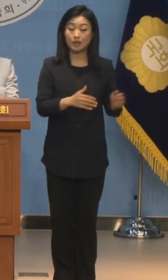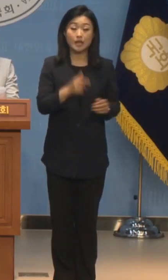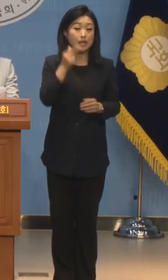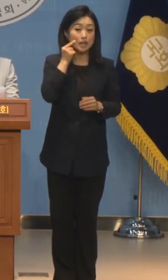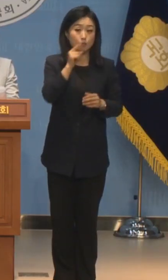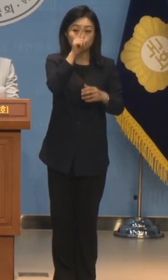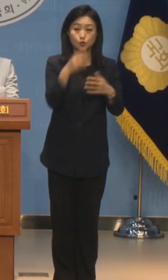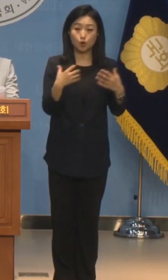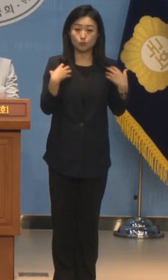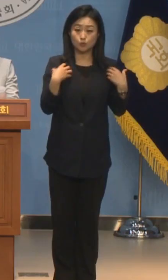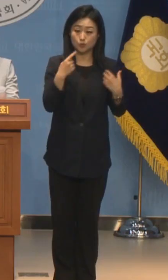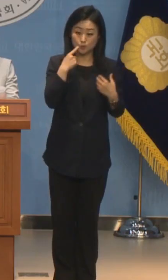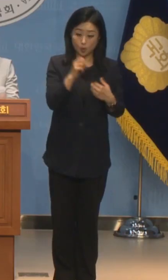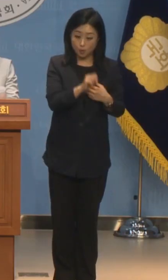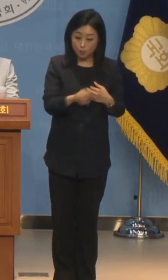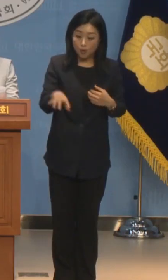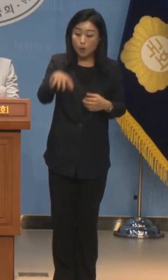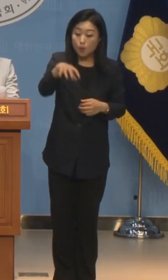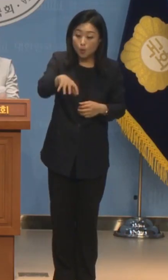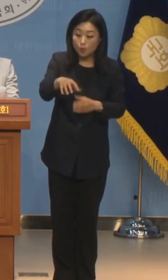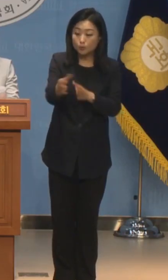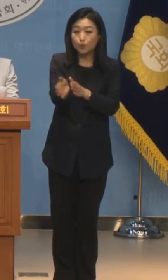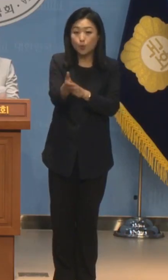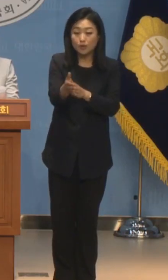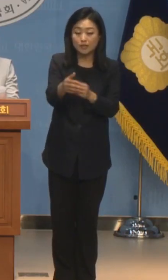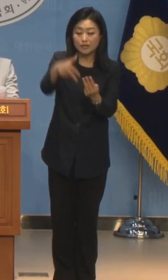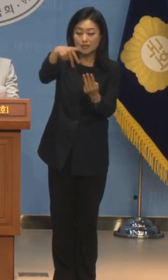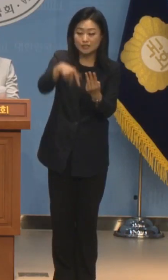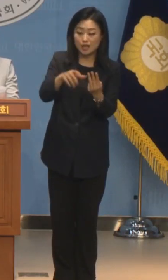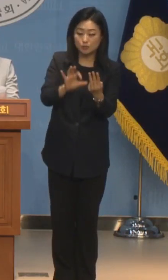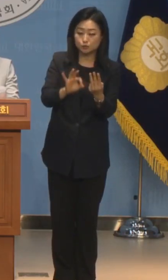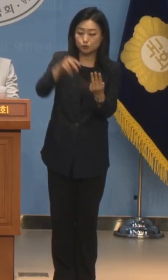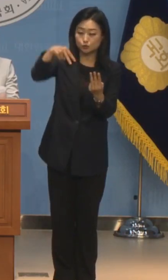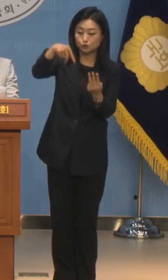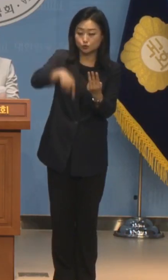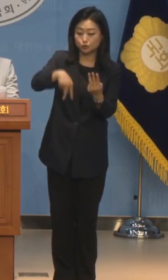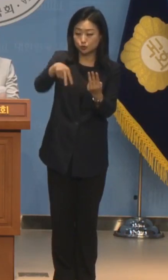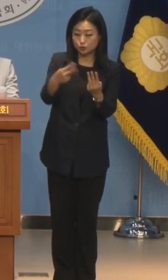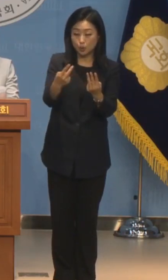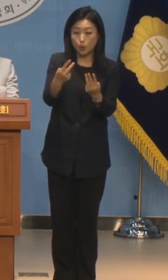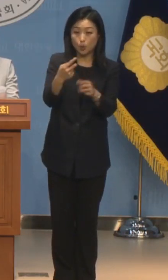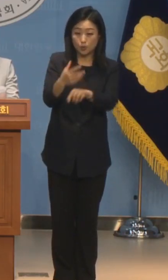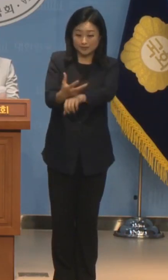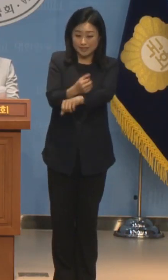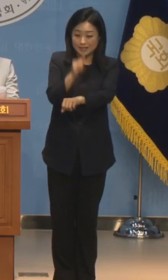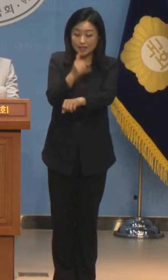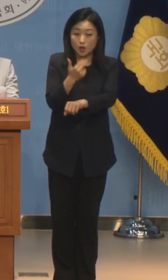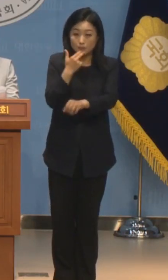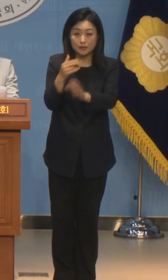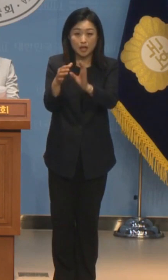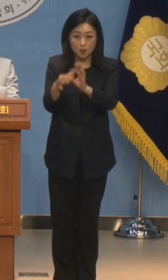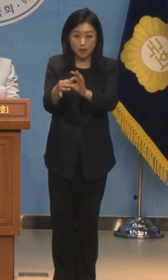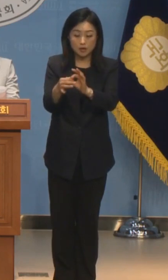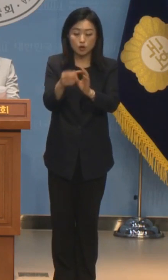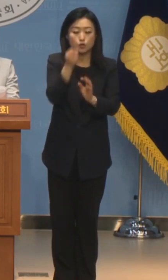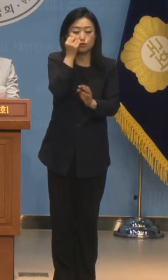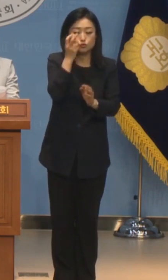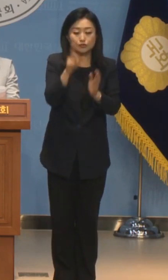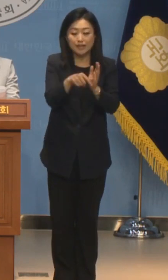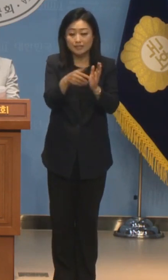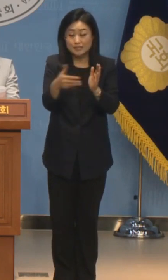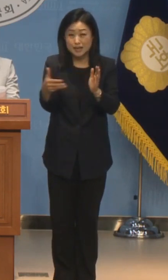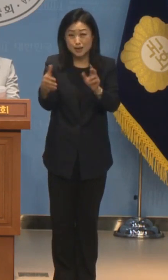마저 오염수 방류 지점 어류에 삼중수 3중수소 농도도 오염수 방류 두 달 후